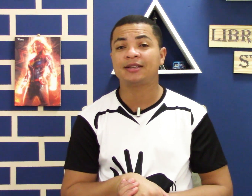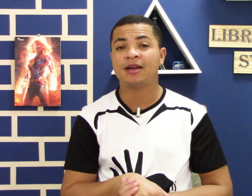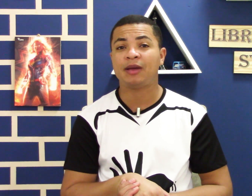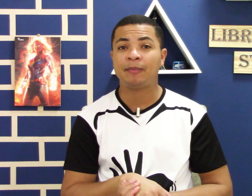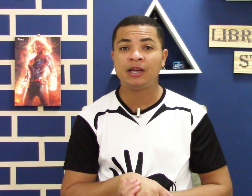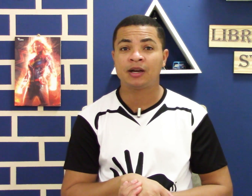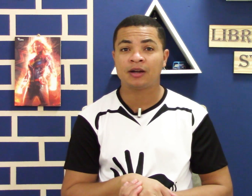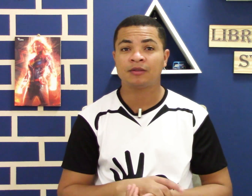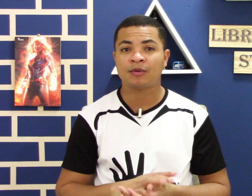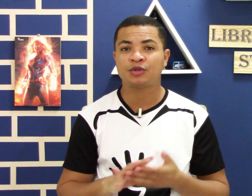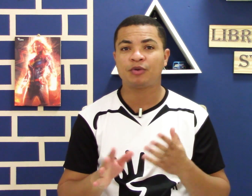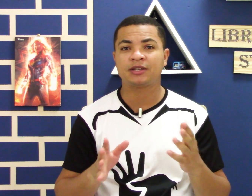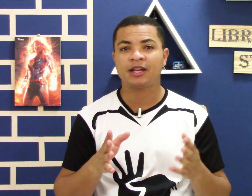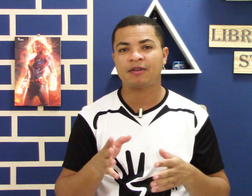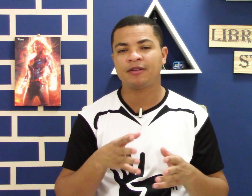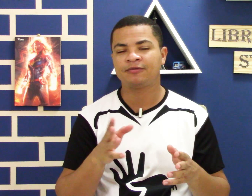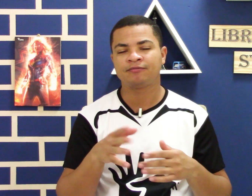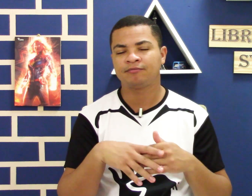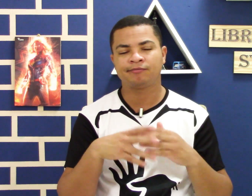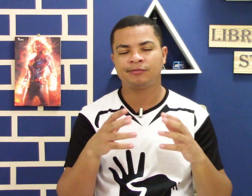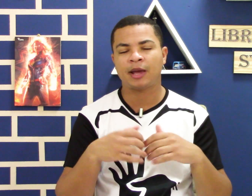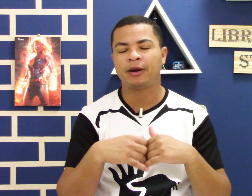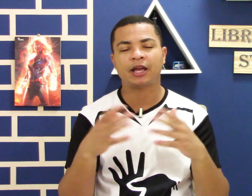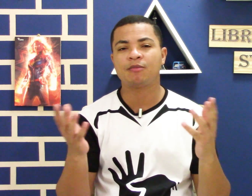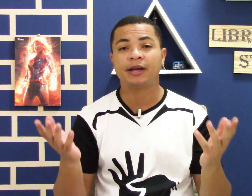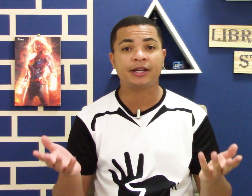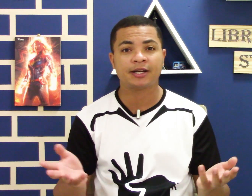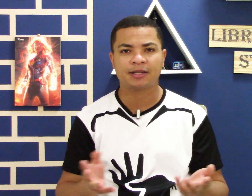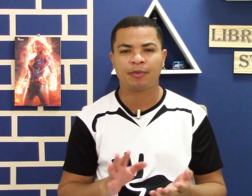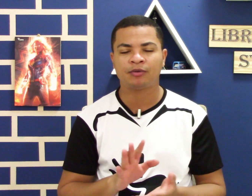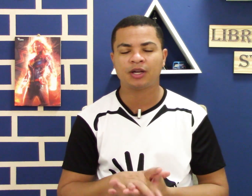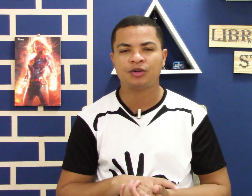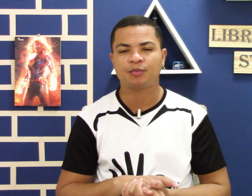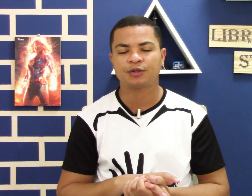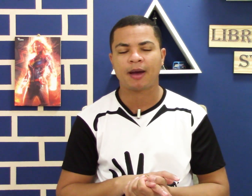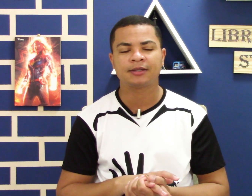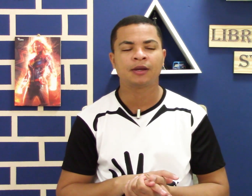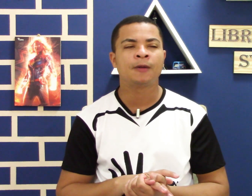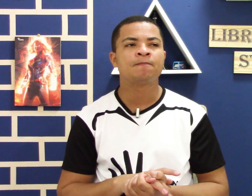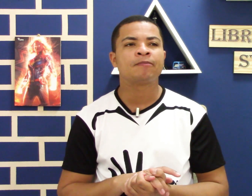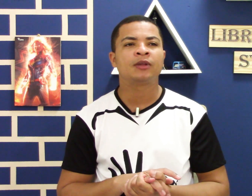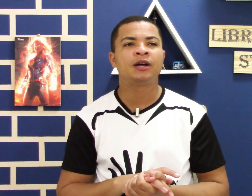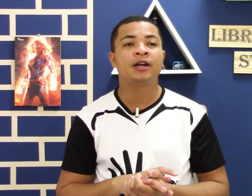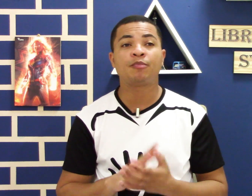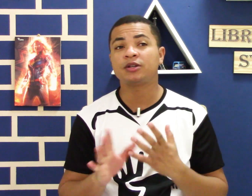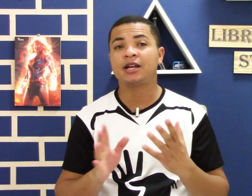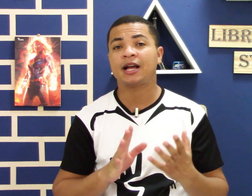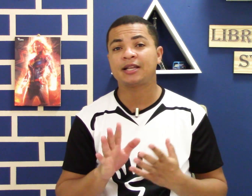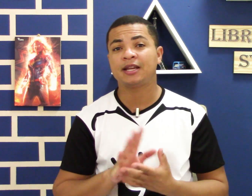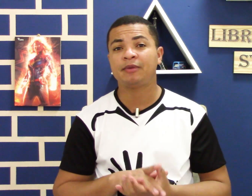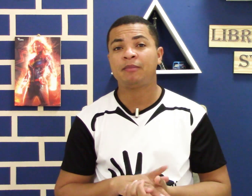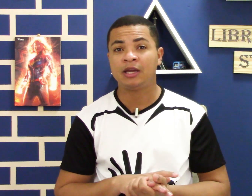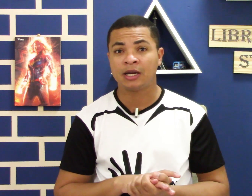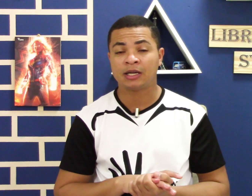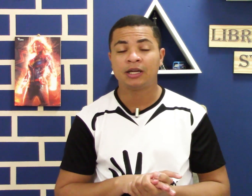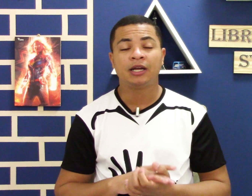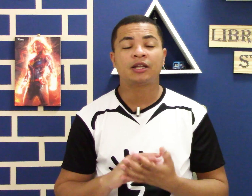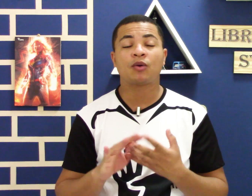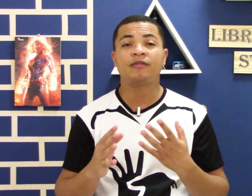minha amiga? Vamos supor que você vai interpretar aí uma criança perguntando isso para os pais. Eu posso ir na casa da minha amiga? Então, quando você vai